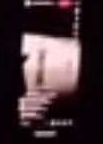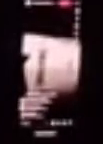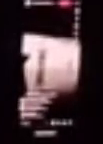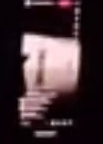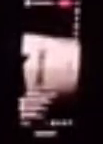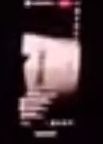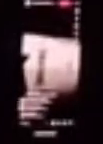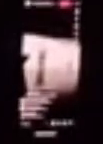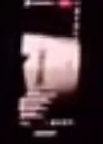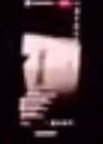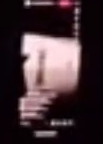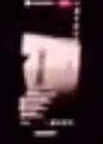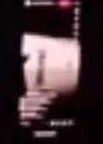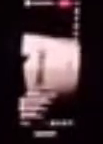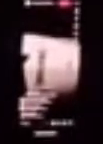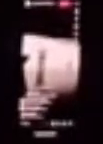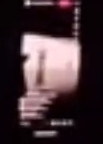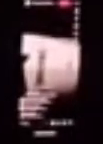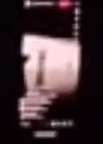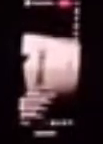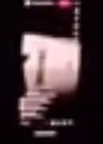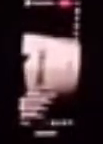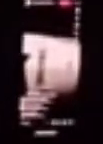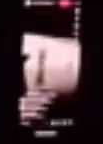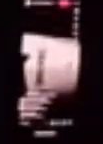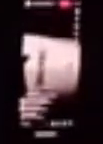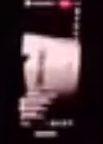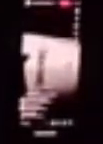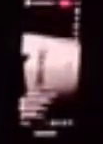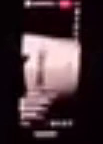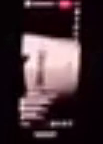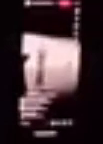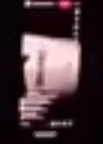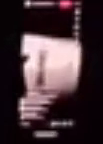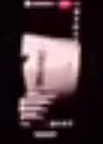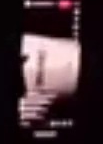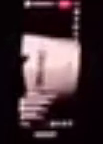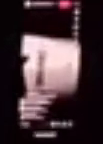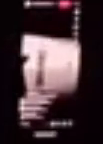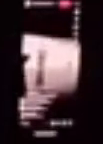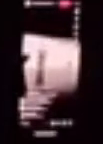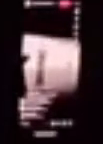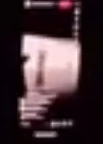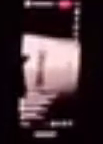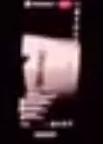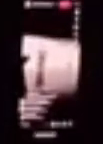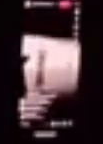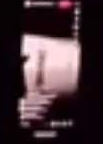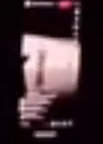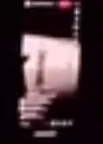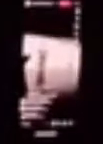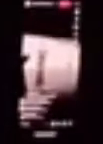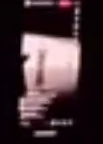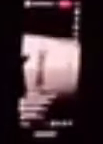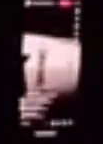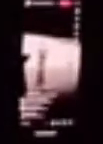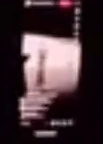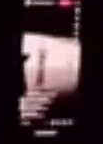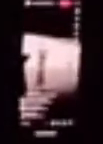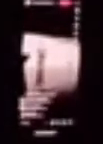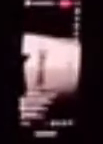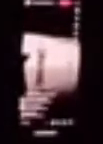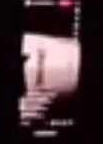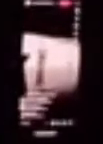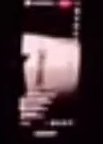o primeiro tópico examinado, o primeiro parâmetro, era a espera pelo atendimento no centro de